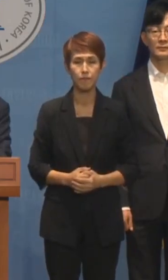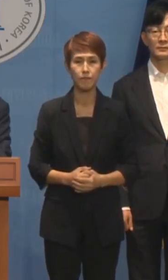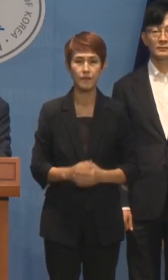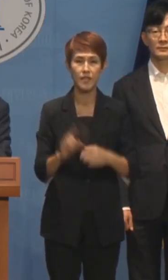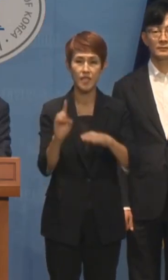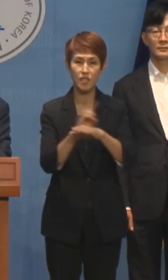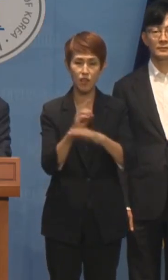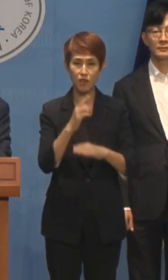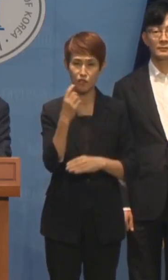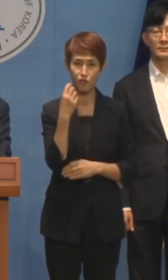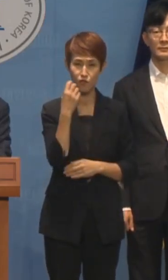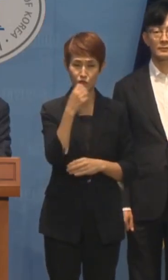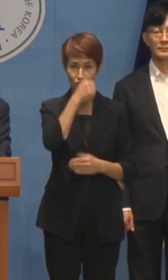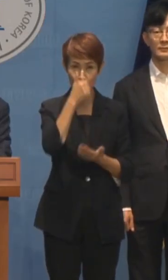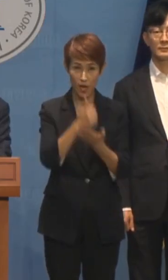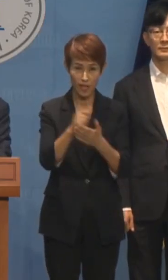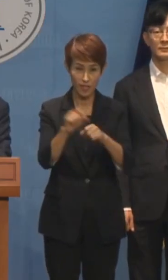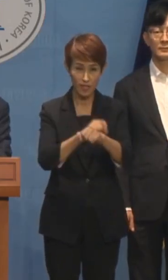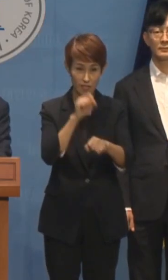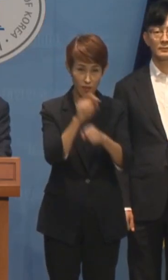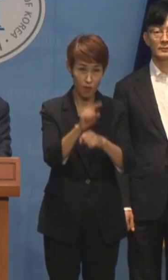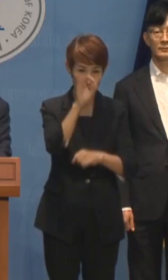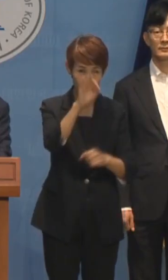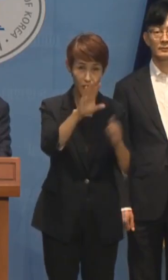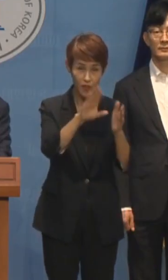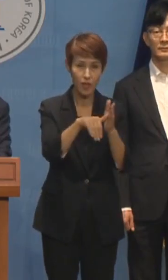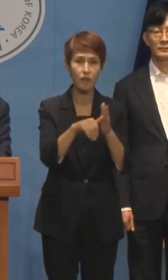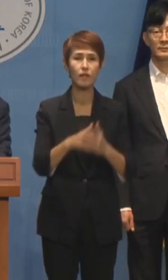디지털 범죄의 특성을 고려하여